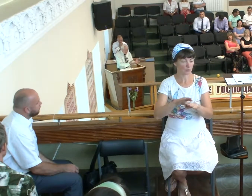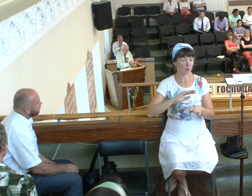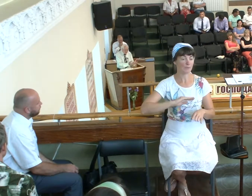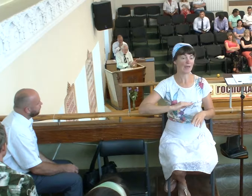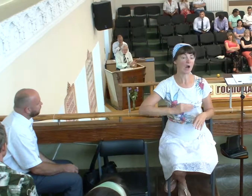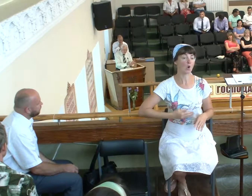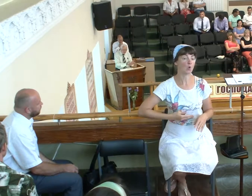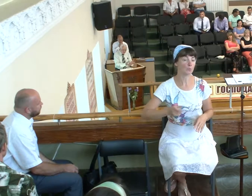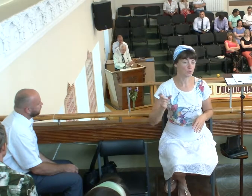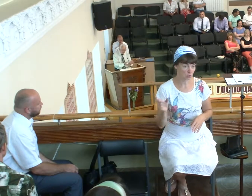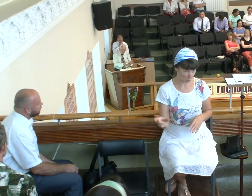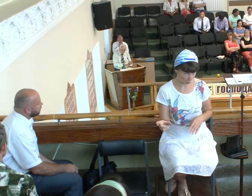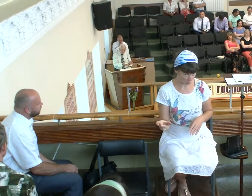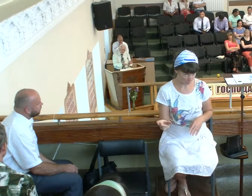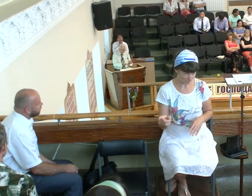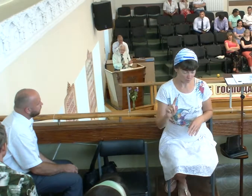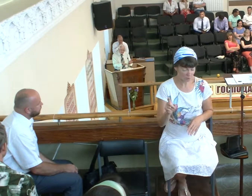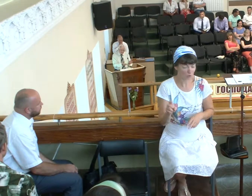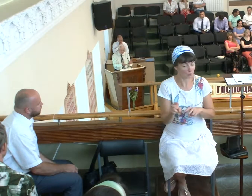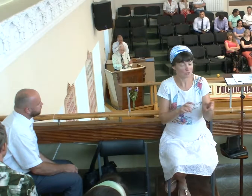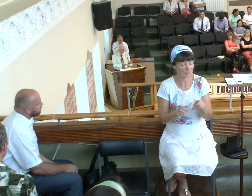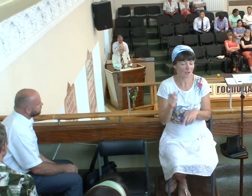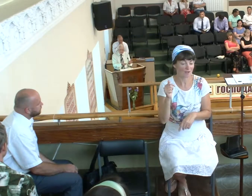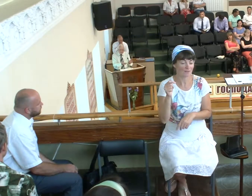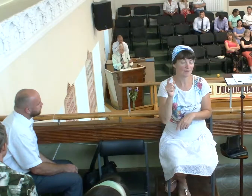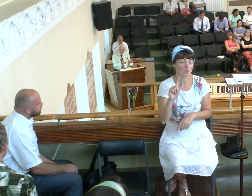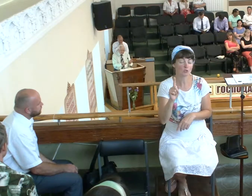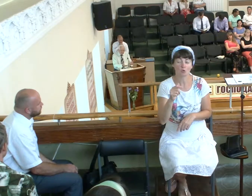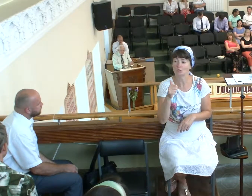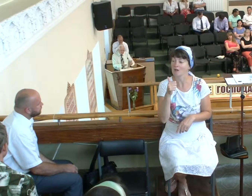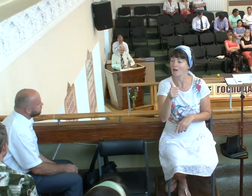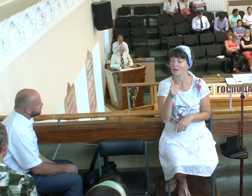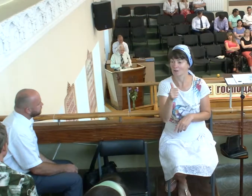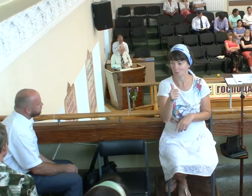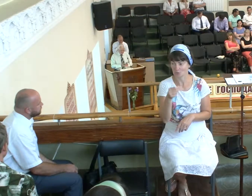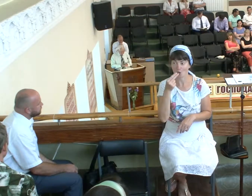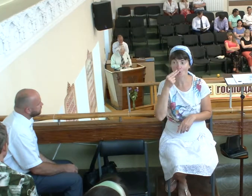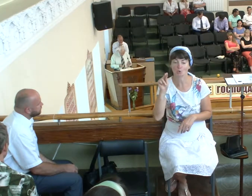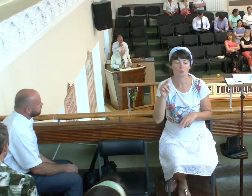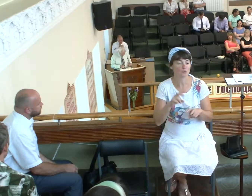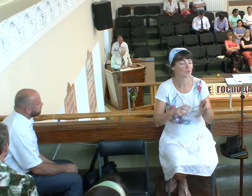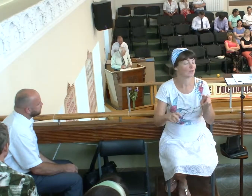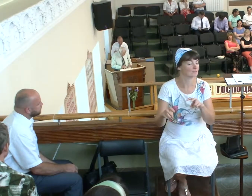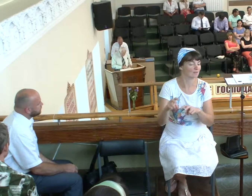тебе предложили, несколько вариантов, то ты выбираешь лучшее всегда.